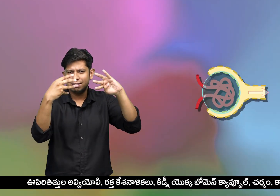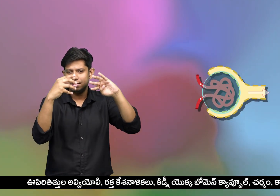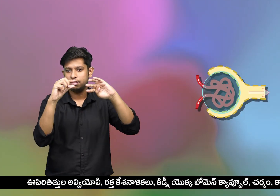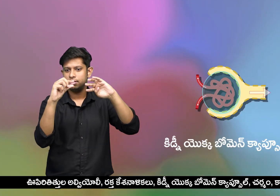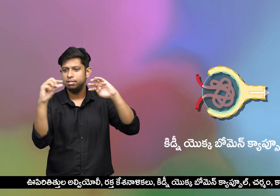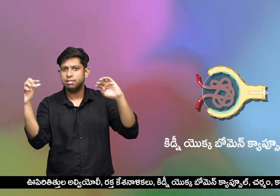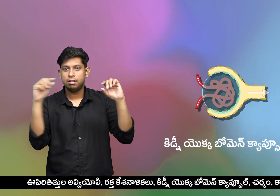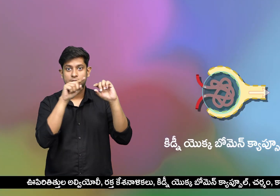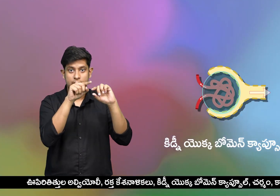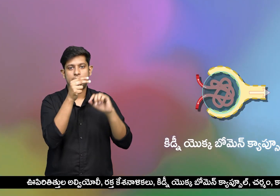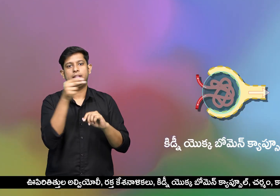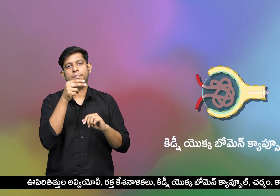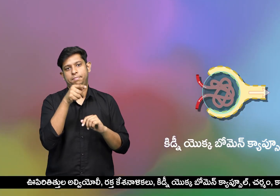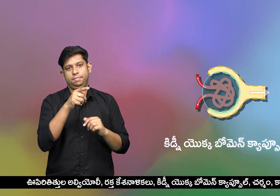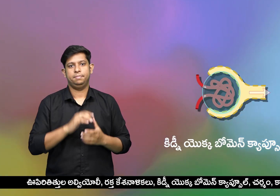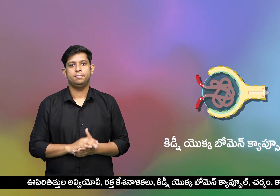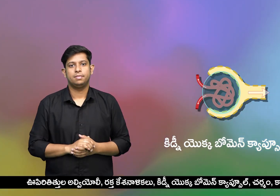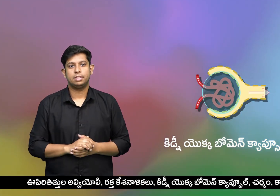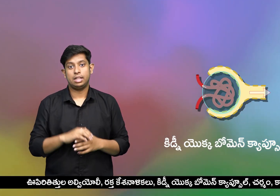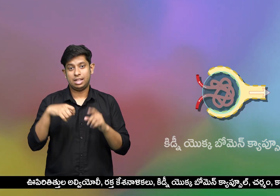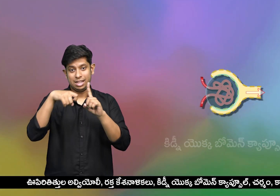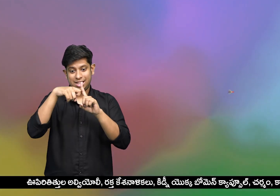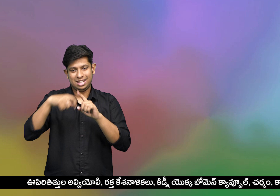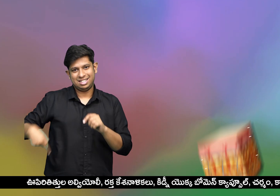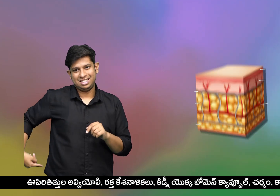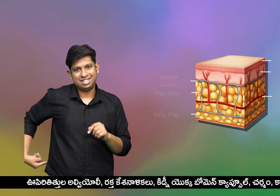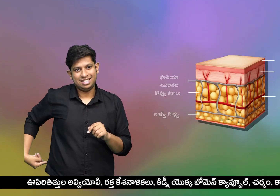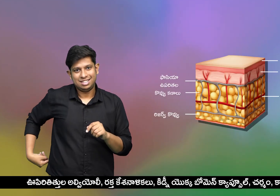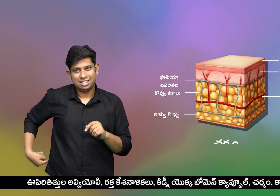క్యాప్సూల్, చర్మం, కార్నియా, SCA/BB.